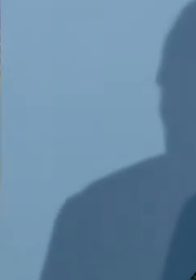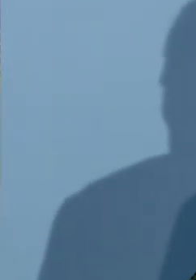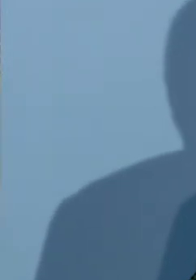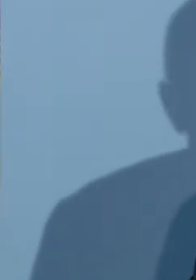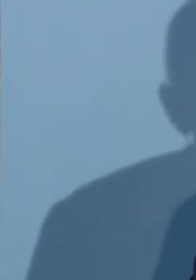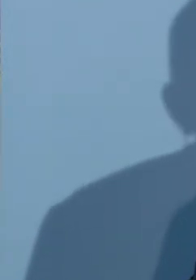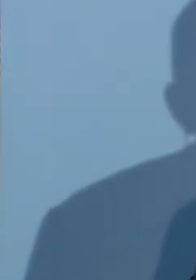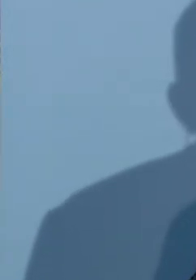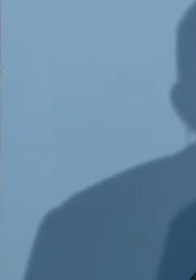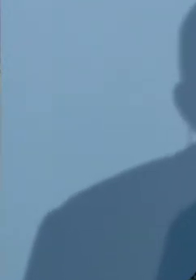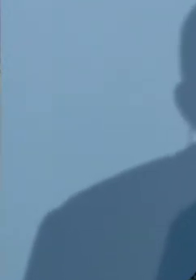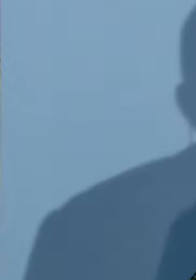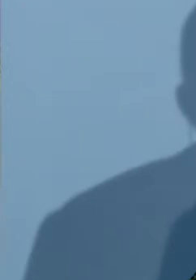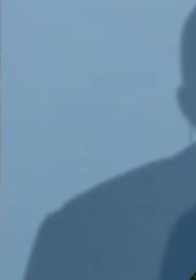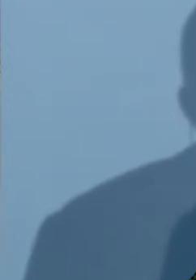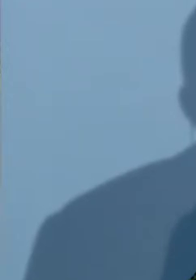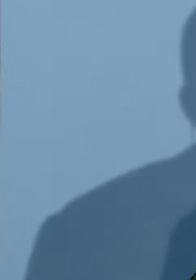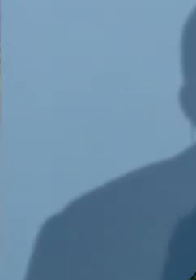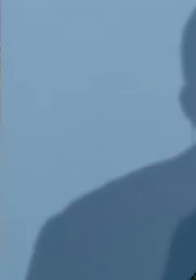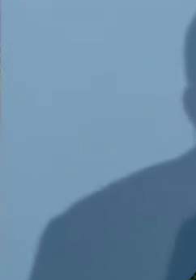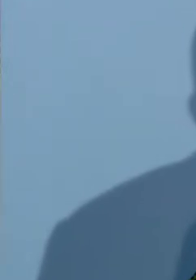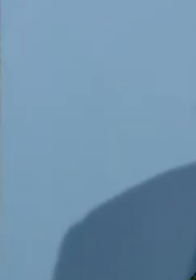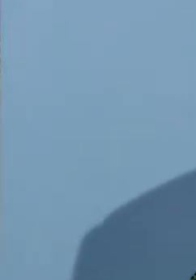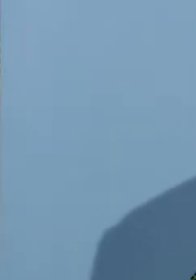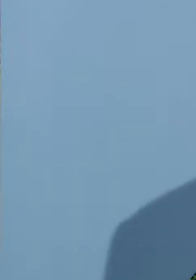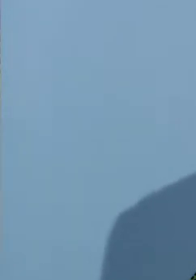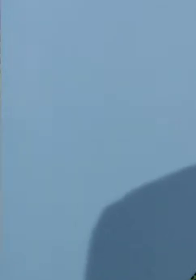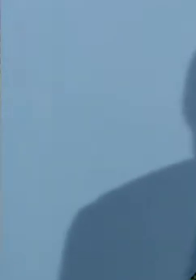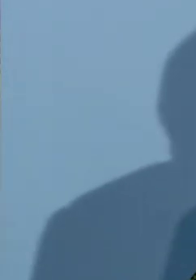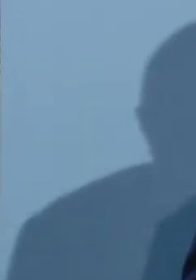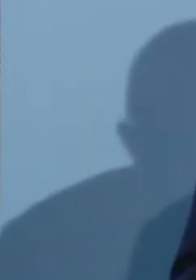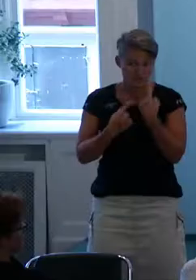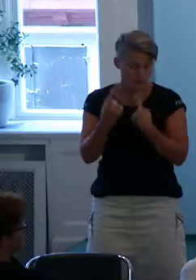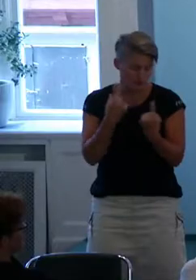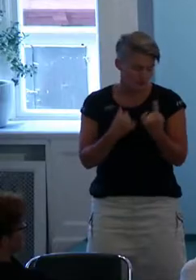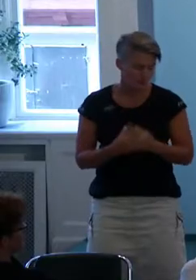och lämna ordet fritt för vidare diskussion.